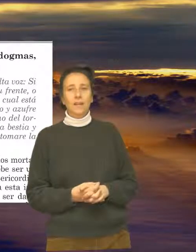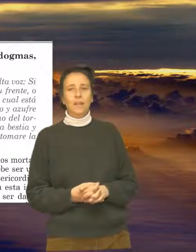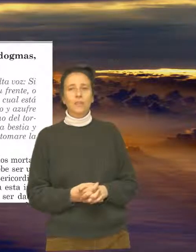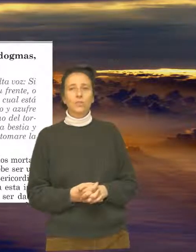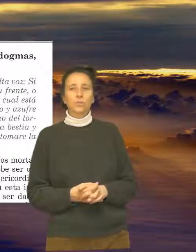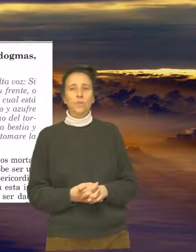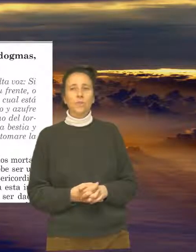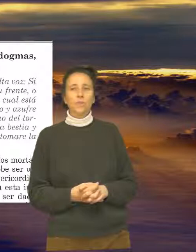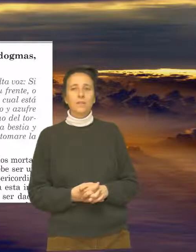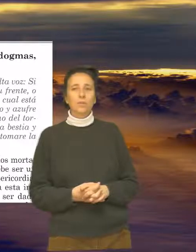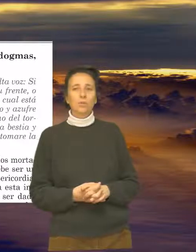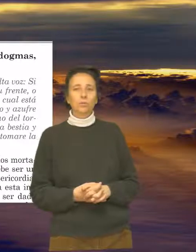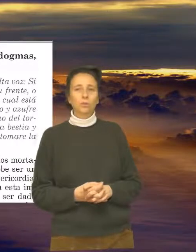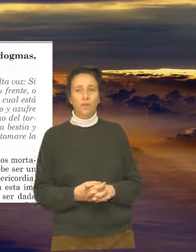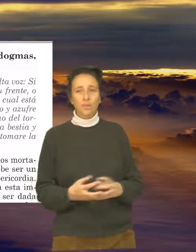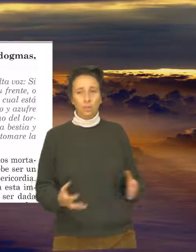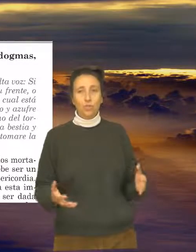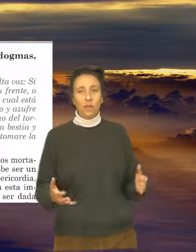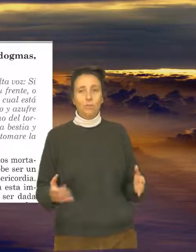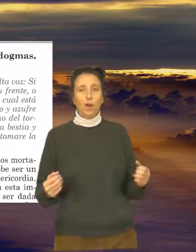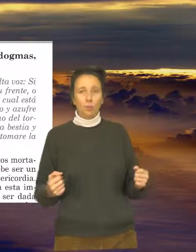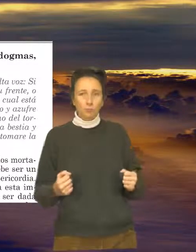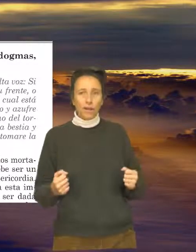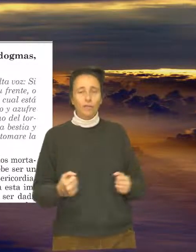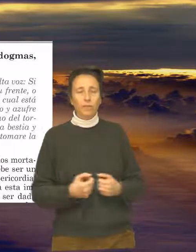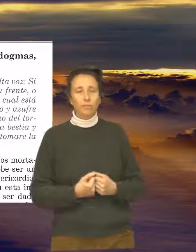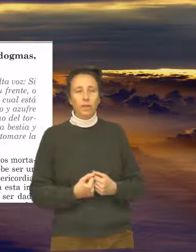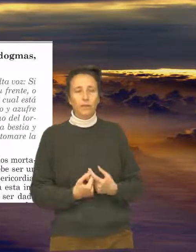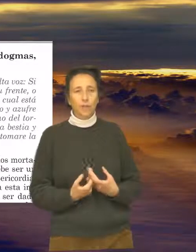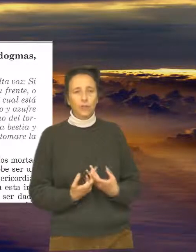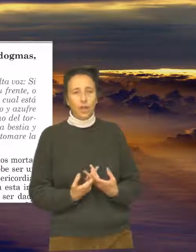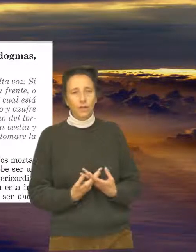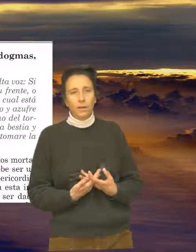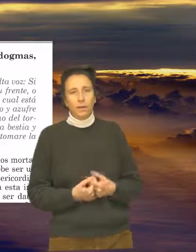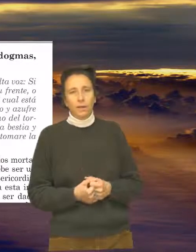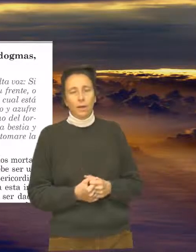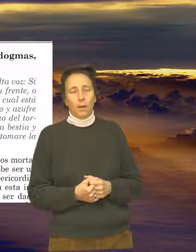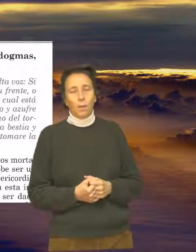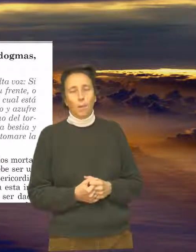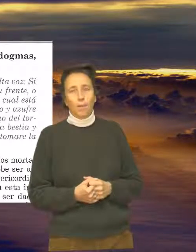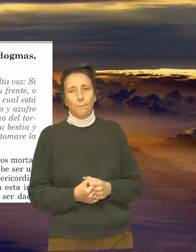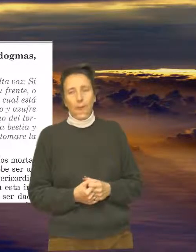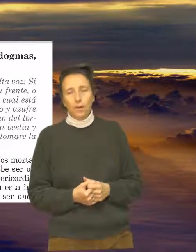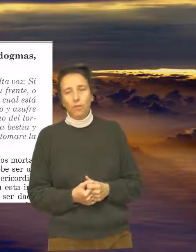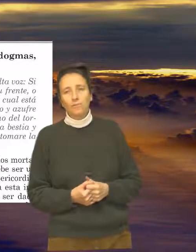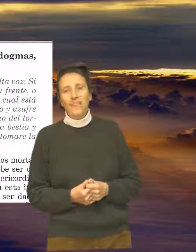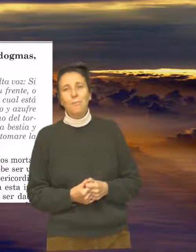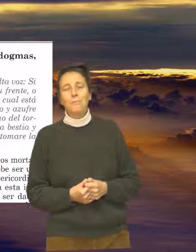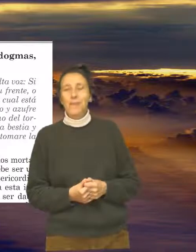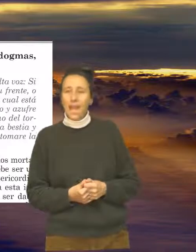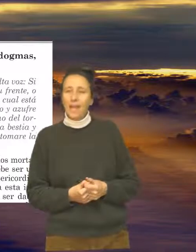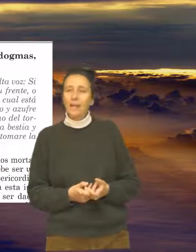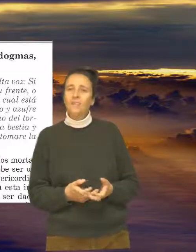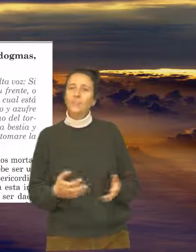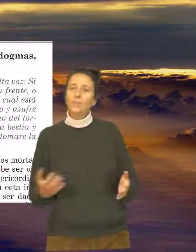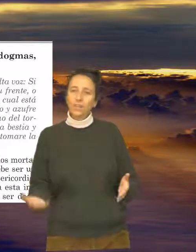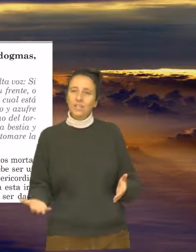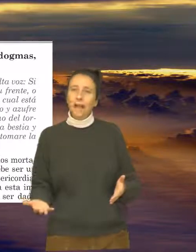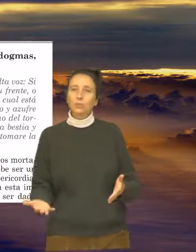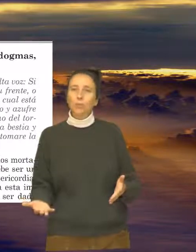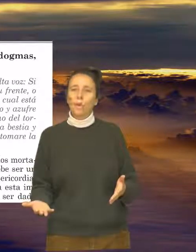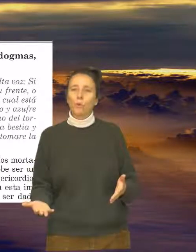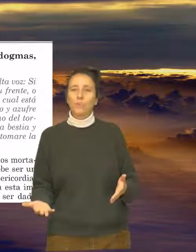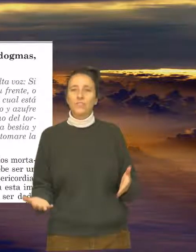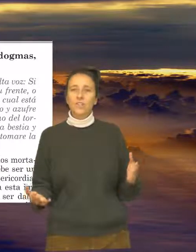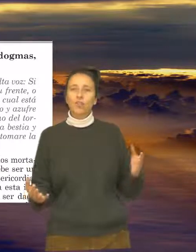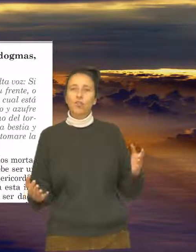gran escena de la historia de este mundo, que de hecho será una conflagración religiosa, pero también el Señor